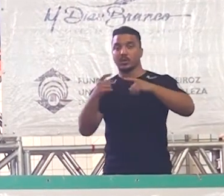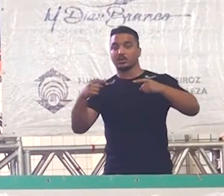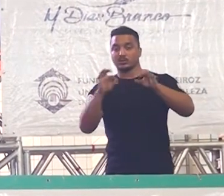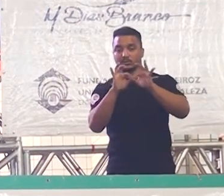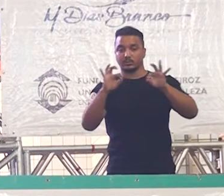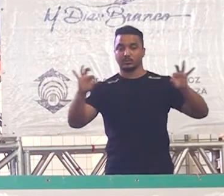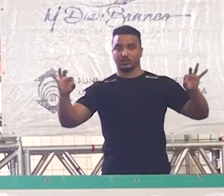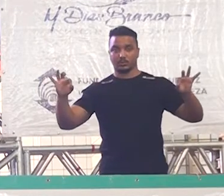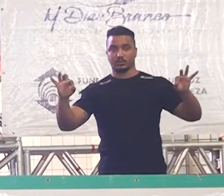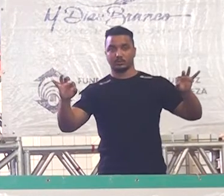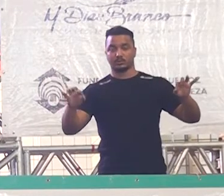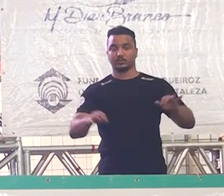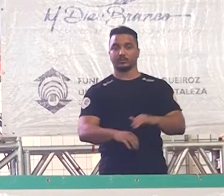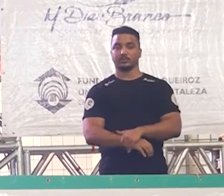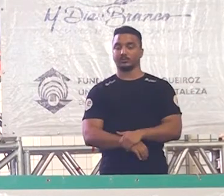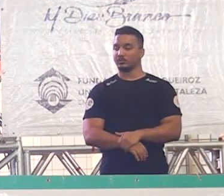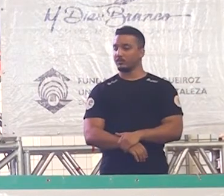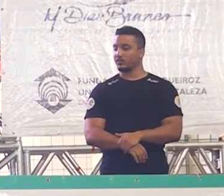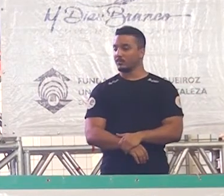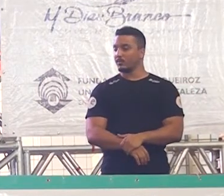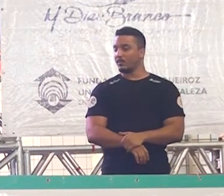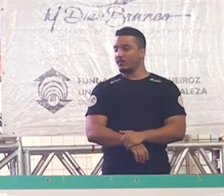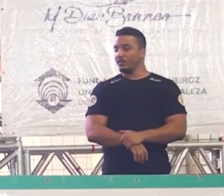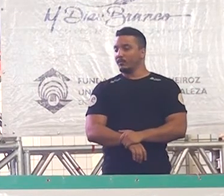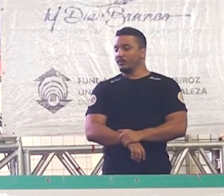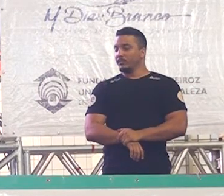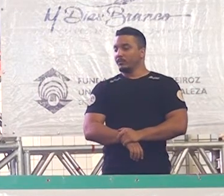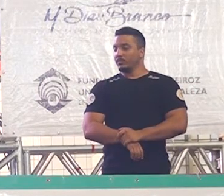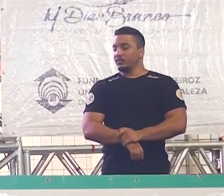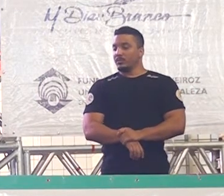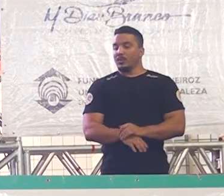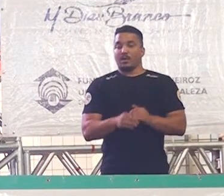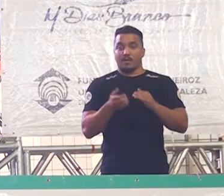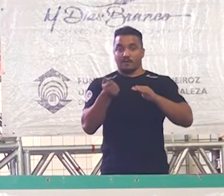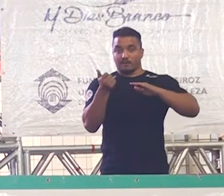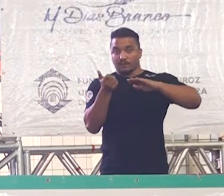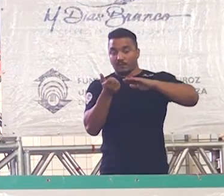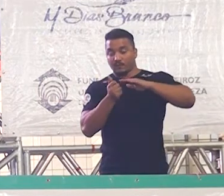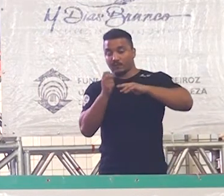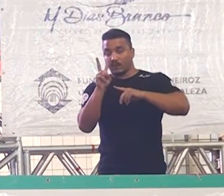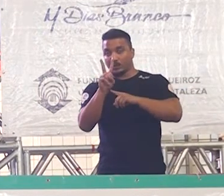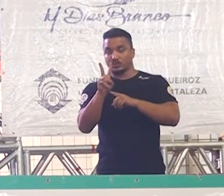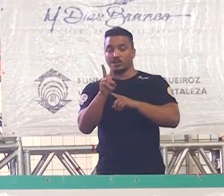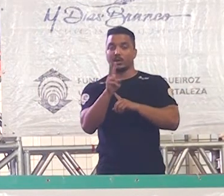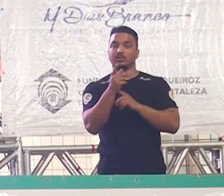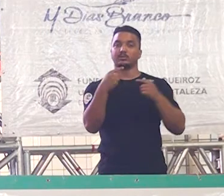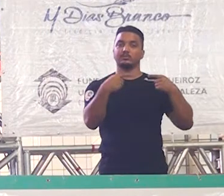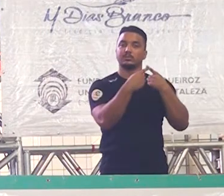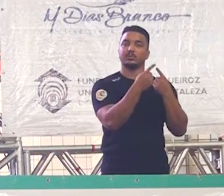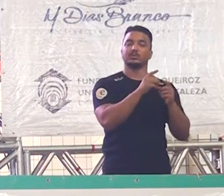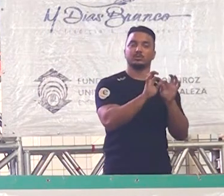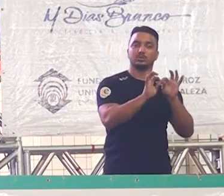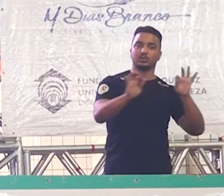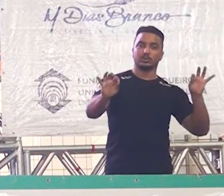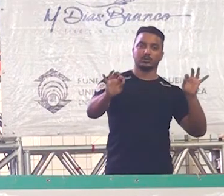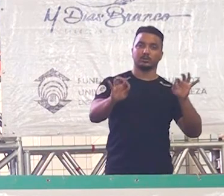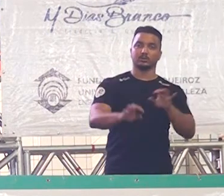da distância? Destaque isso aí para mim, por favor. Eu quero velocidade em função da distância.